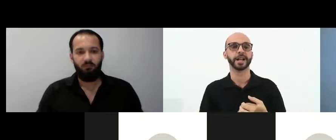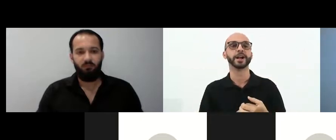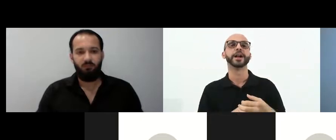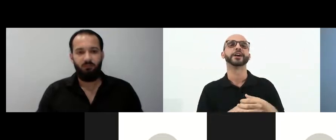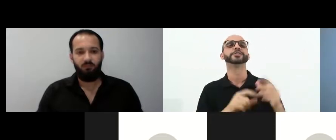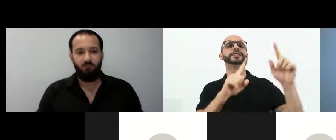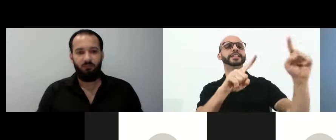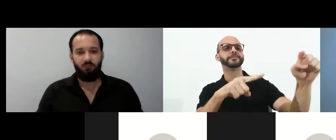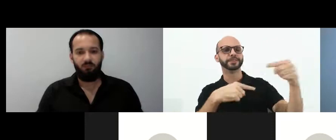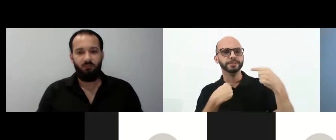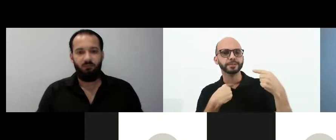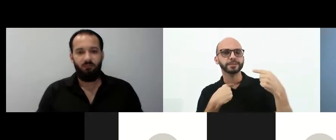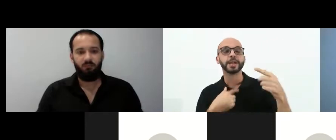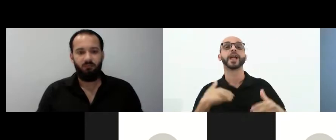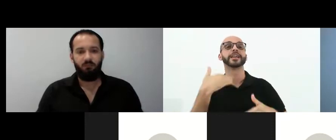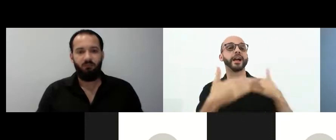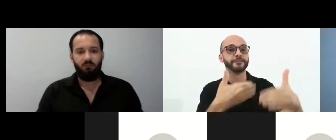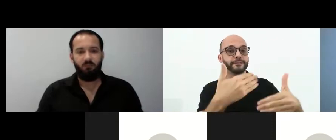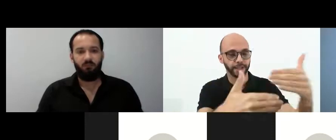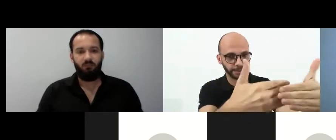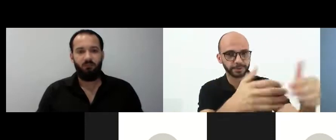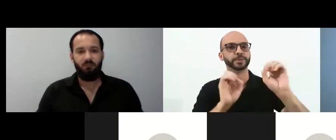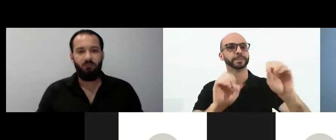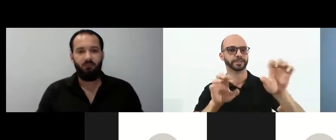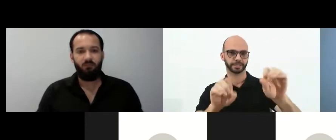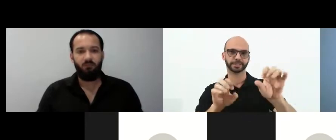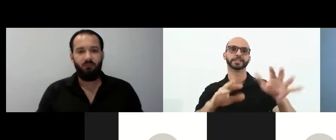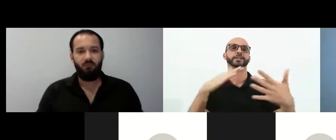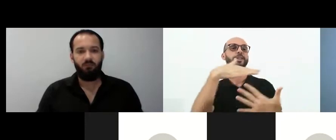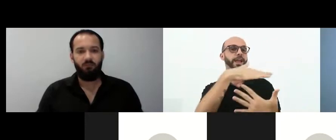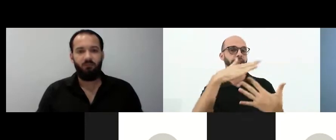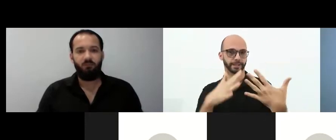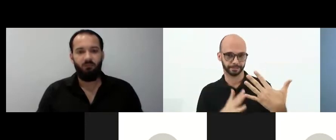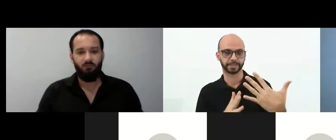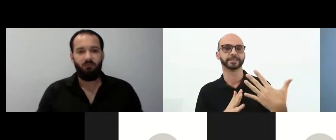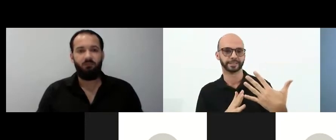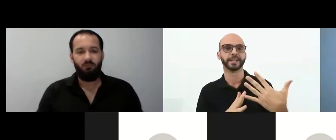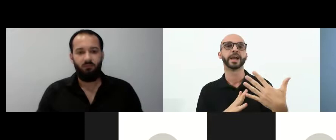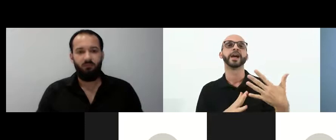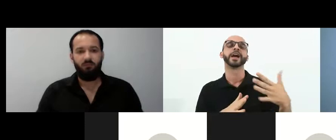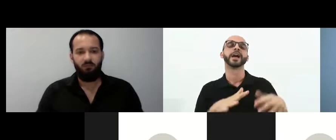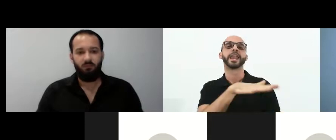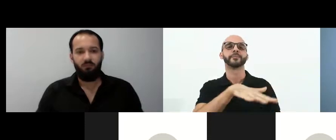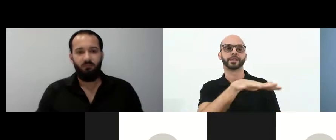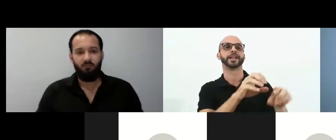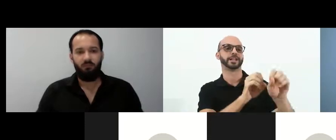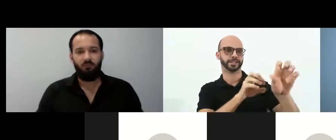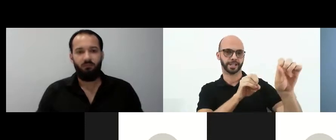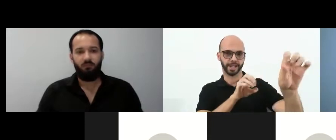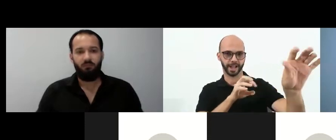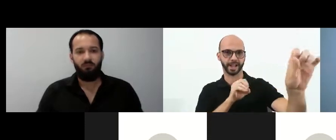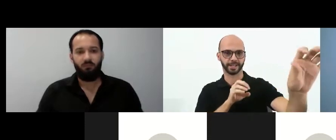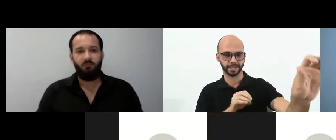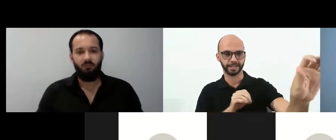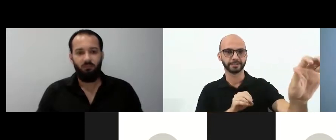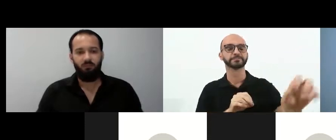sobre a temática os desafios e os avanços do ensino de Libras